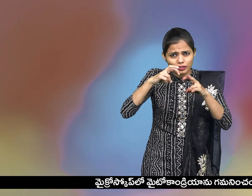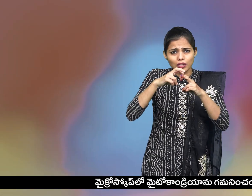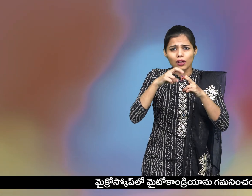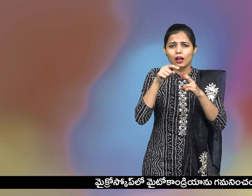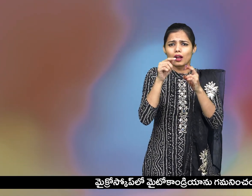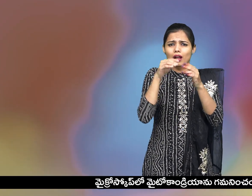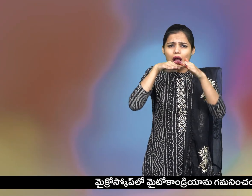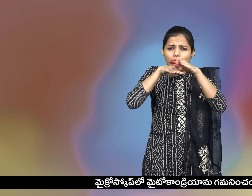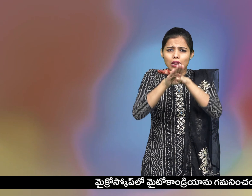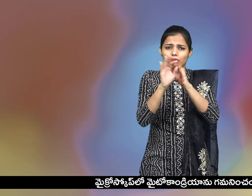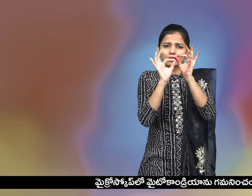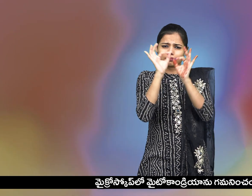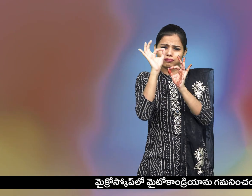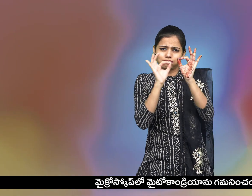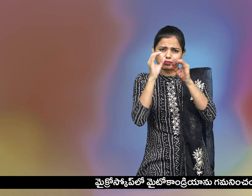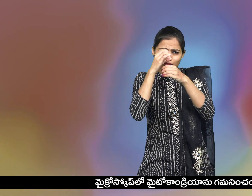మైటోకాండ్రియాను గమనించండి.